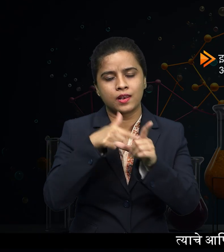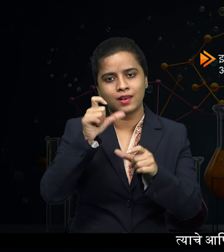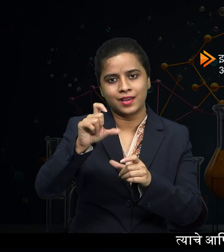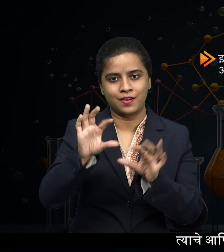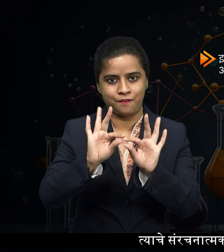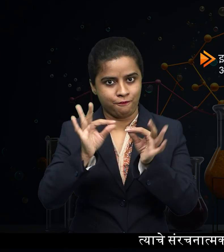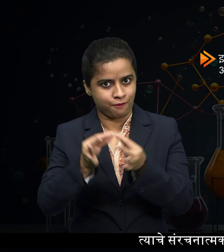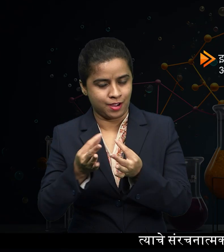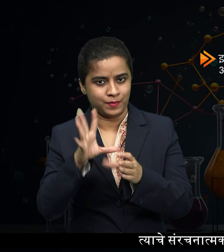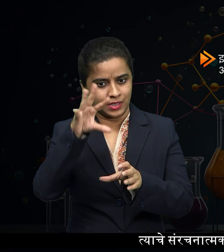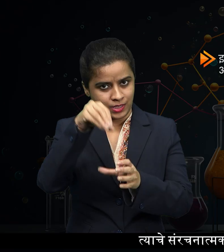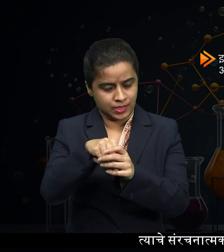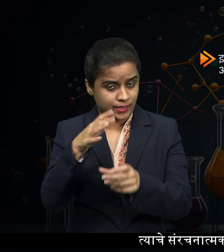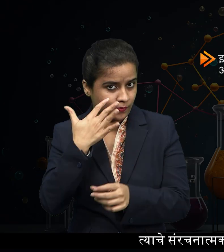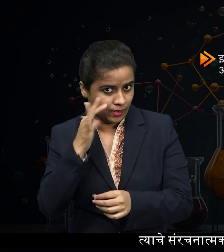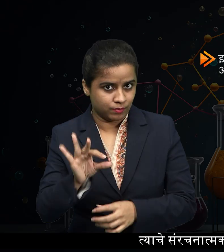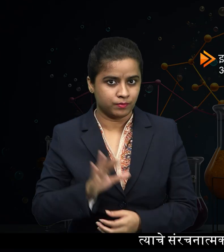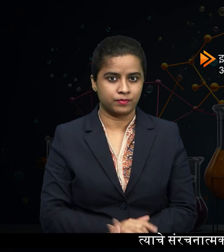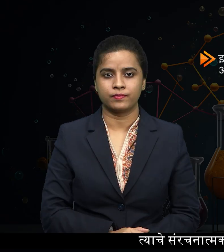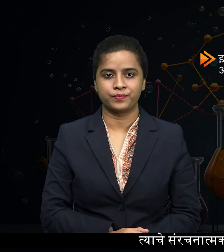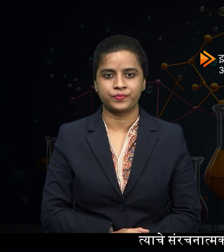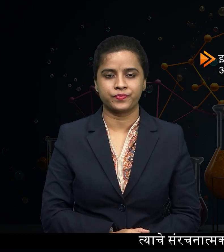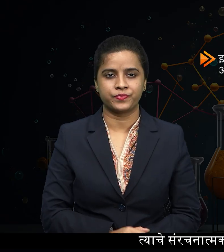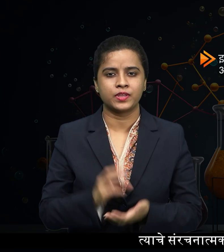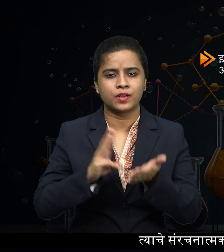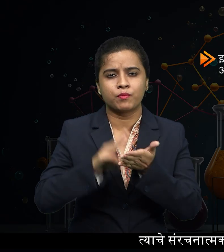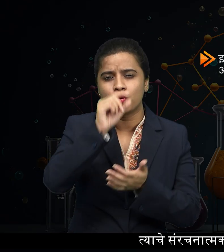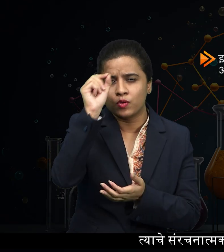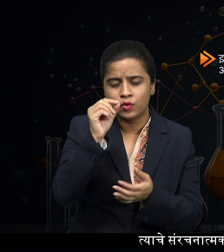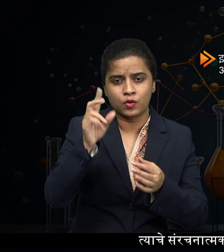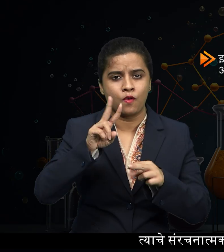C2H4O2 आहे. त्याचे संरचनात्मक सूत्र आपण स्क्रीनवर पाहू शकता.